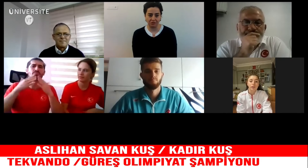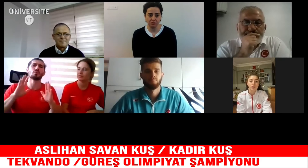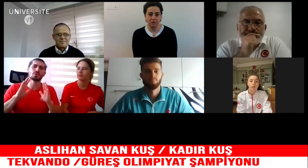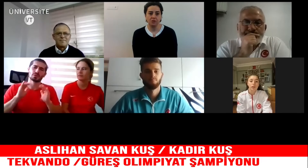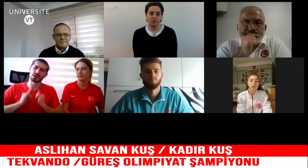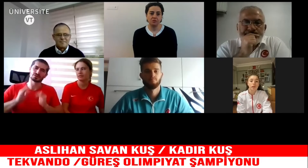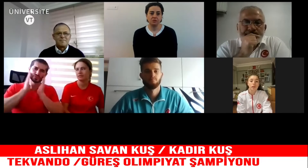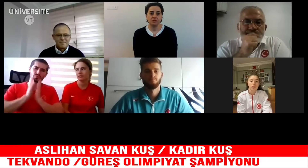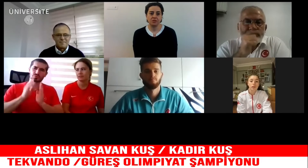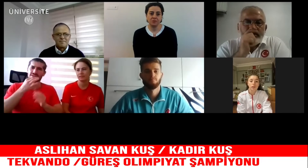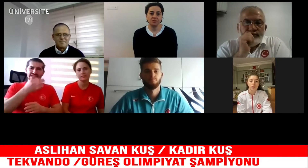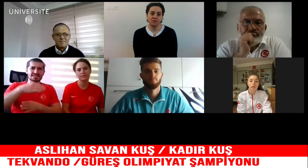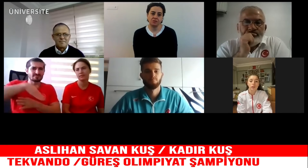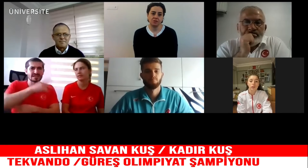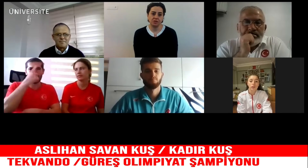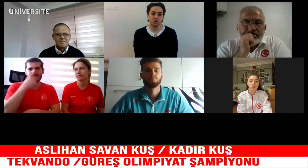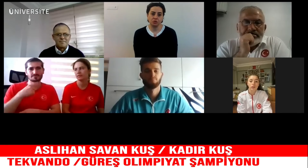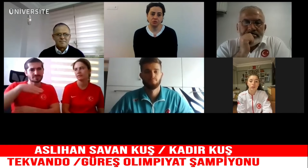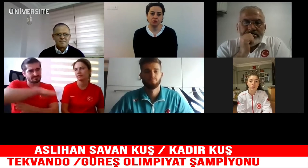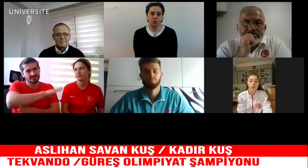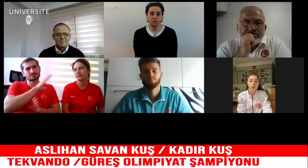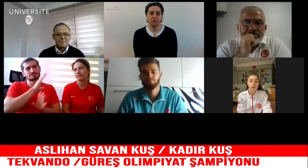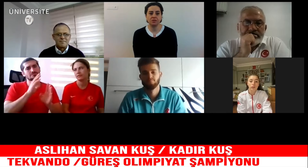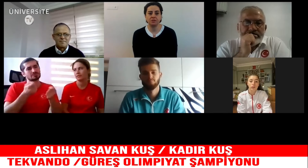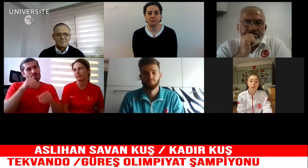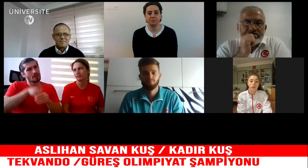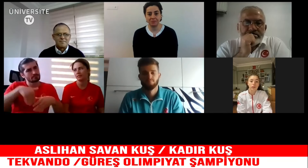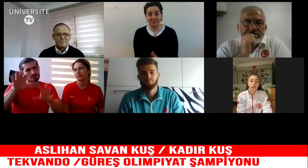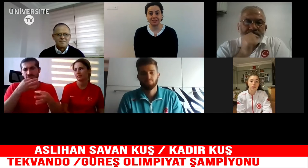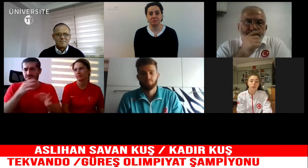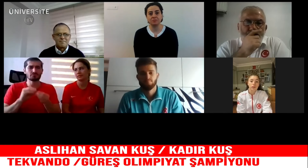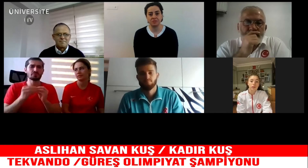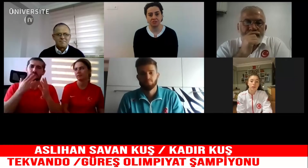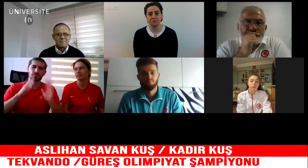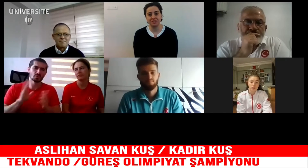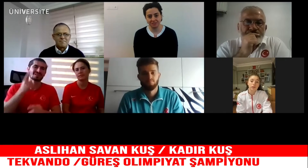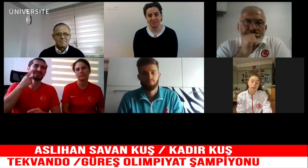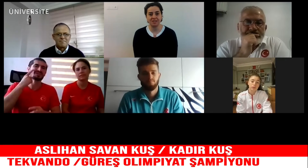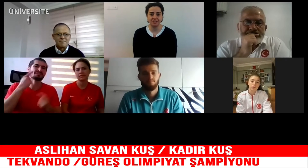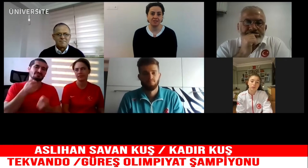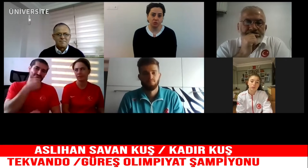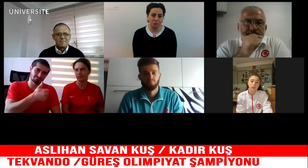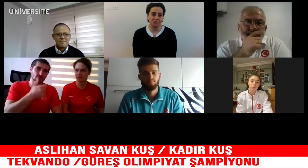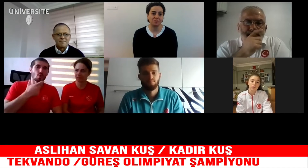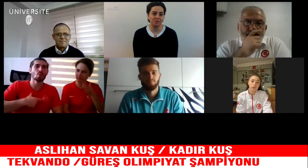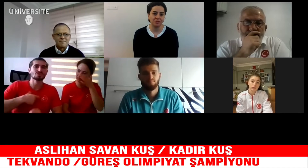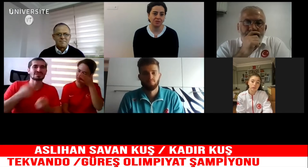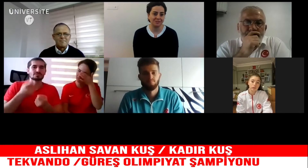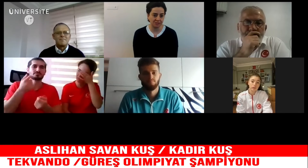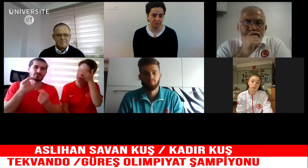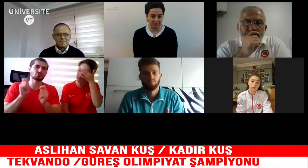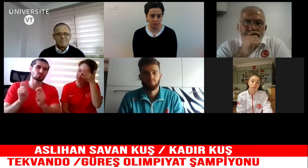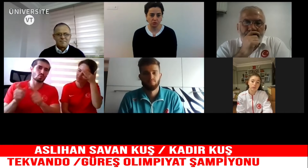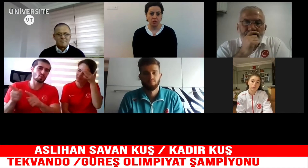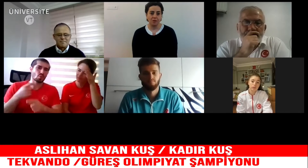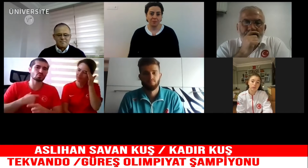yorucu olabiliyor. Ama Allah'a şükür şu an milli takım çalışmalarında zaten otomatikman